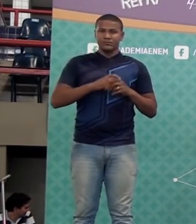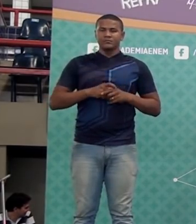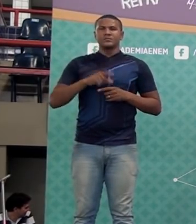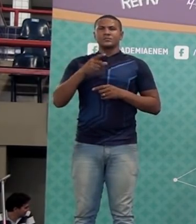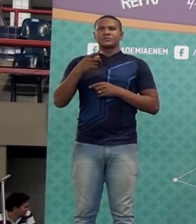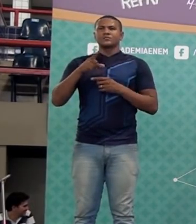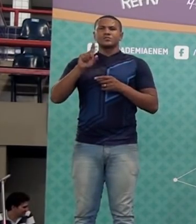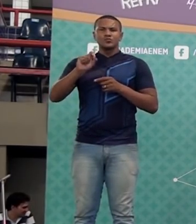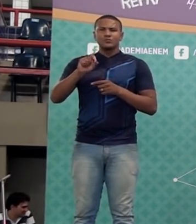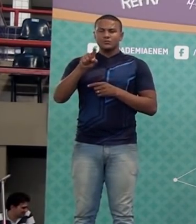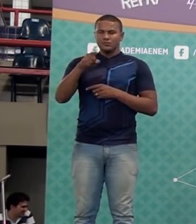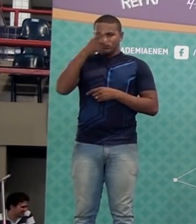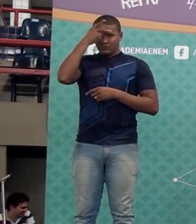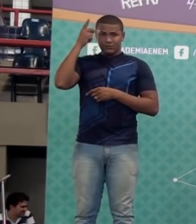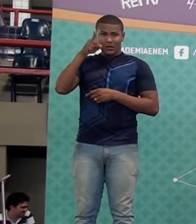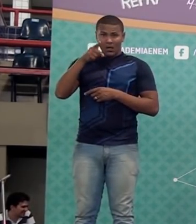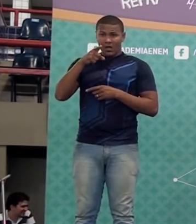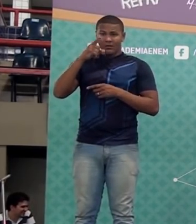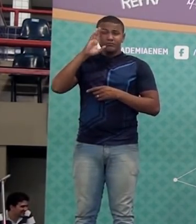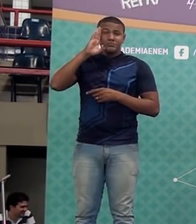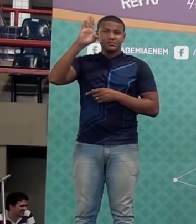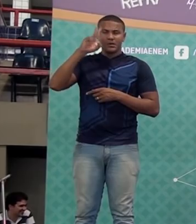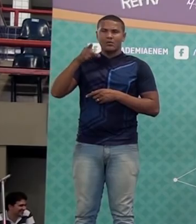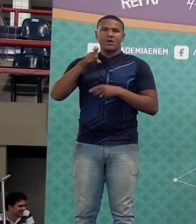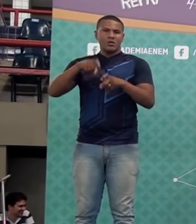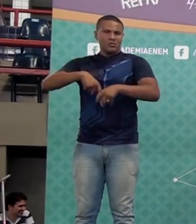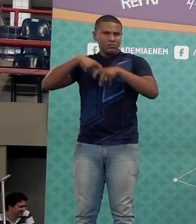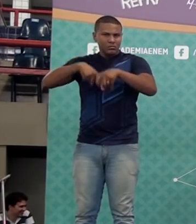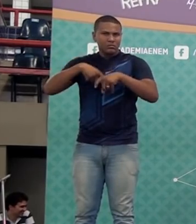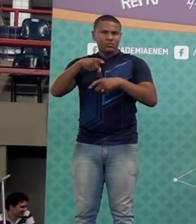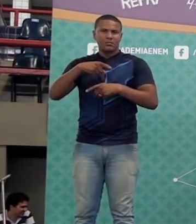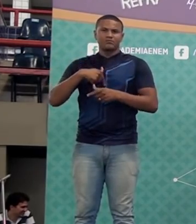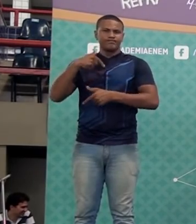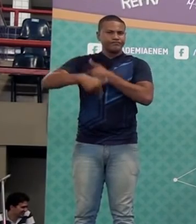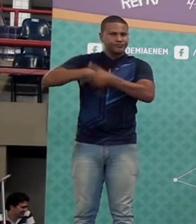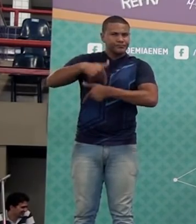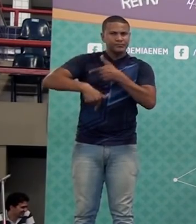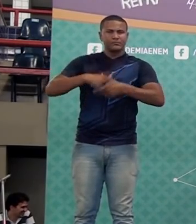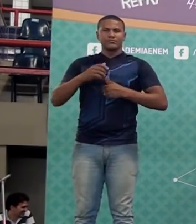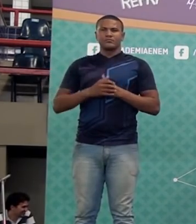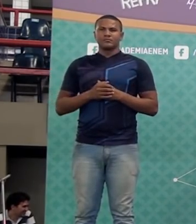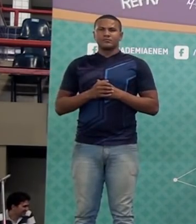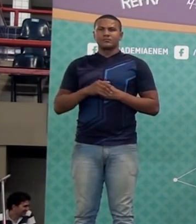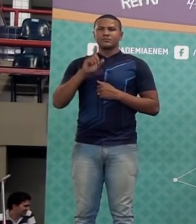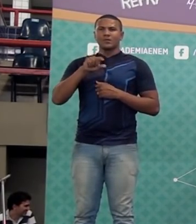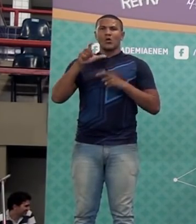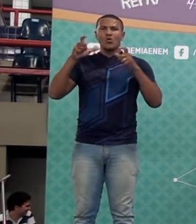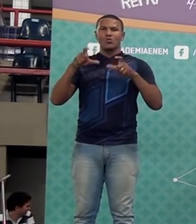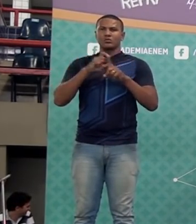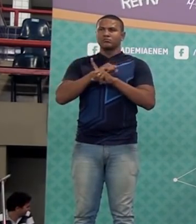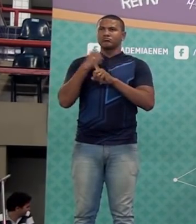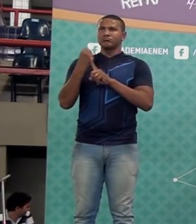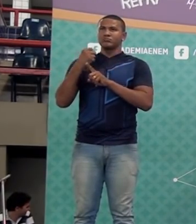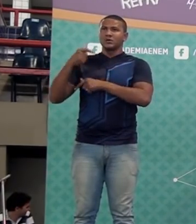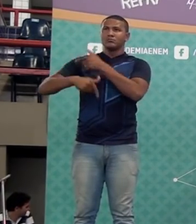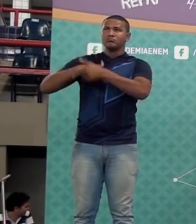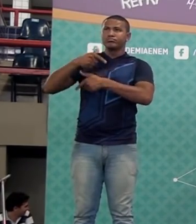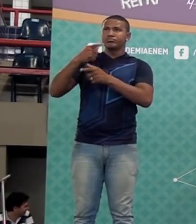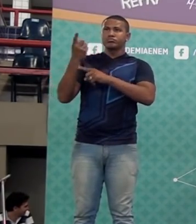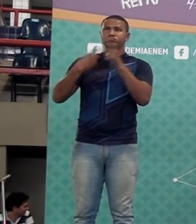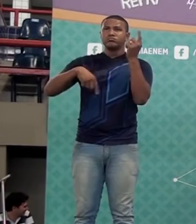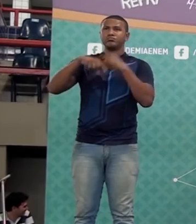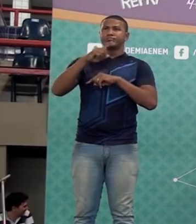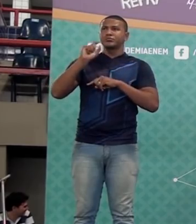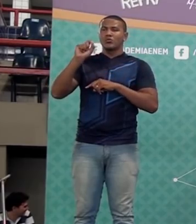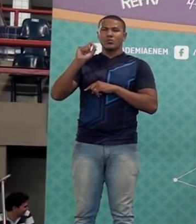proletariado, seria o operariado. Onde é que o Marx acreditava que acontecia a revolução socialista? Na Alemanha, na Inglaterra,